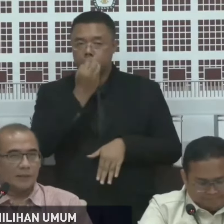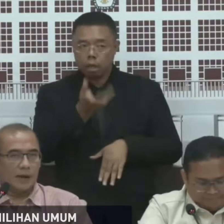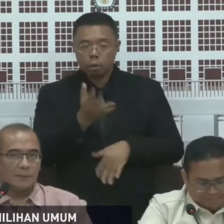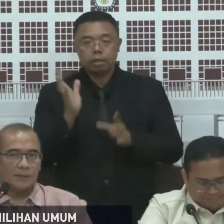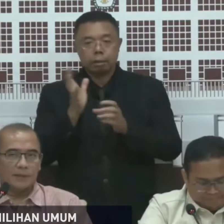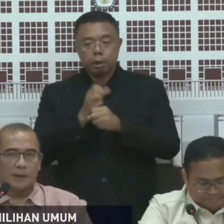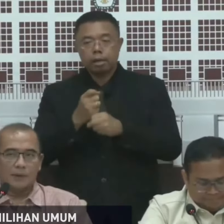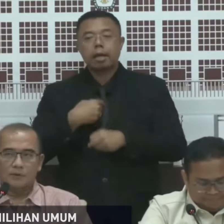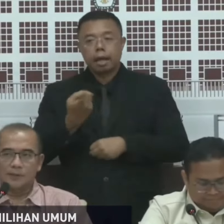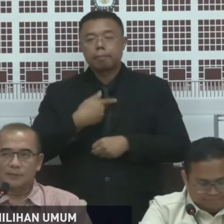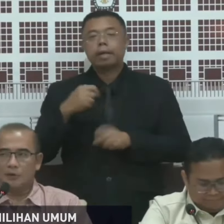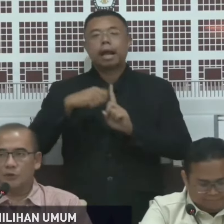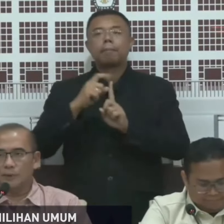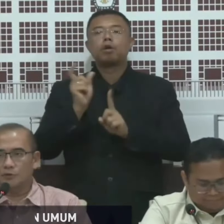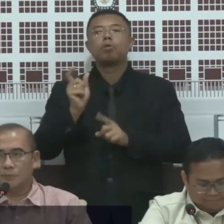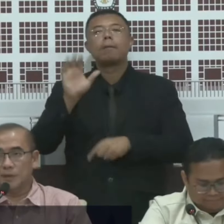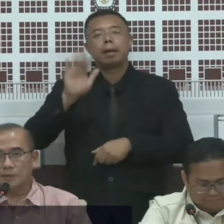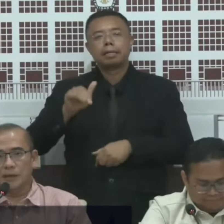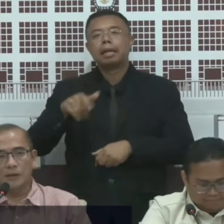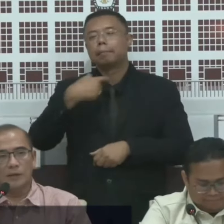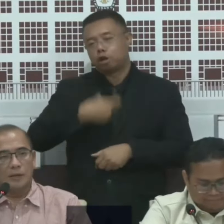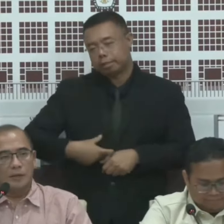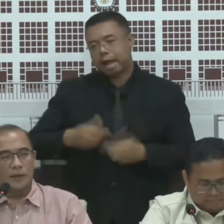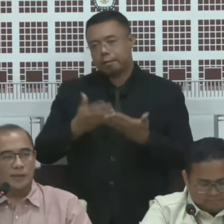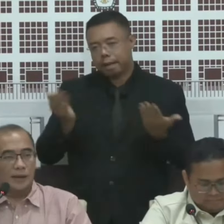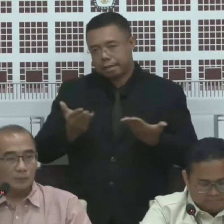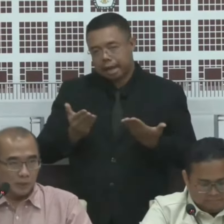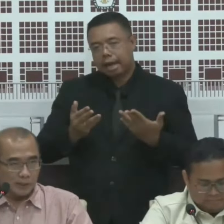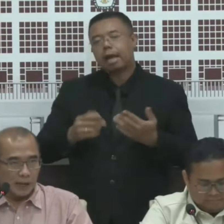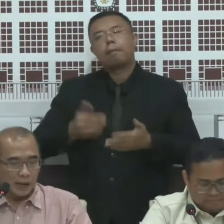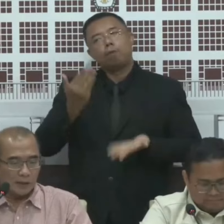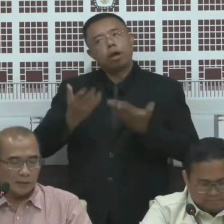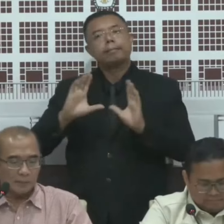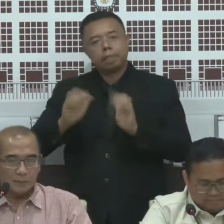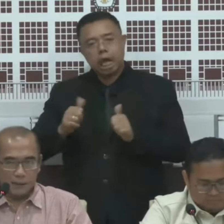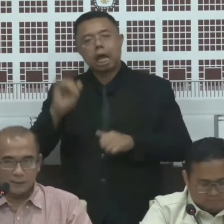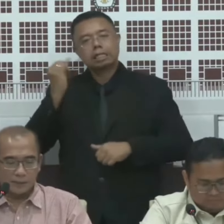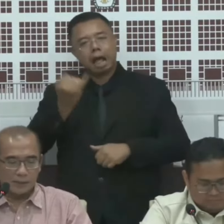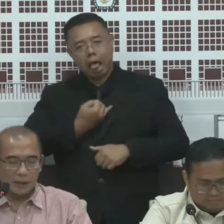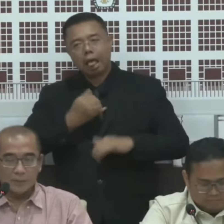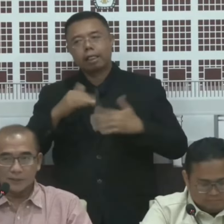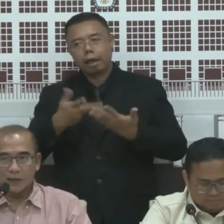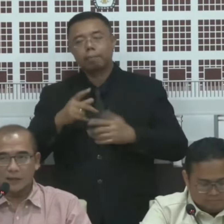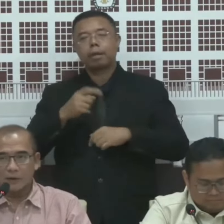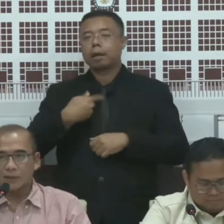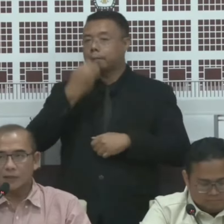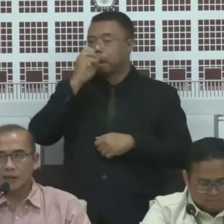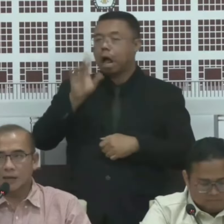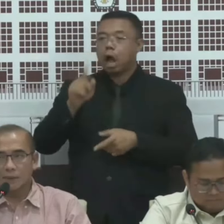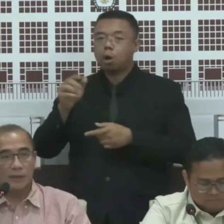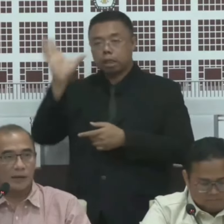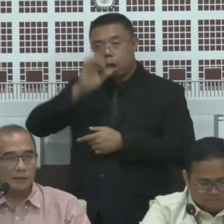pada intinya kami ini di KPU masih manusia-manusia biasa yang sangat mungkin salah, tapi kami pastikan kalau